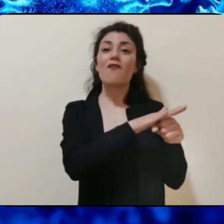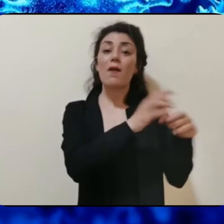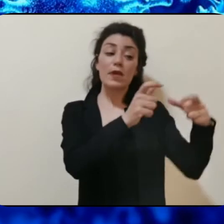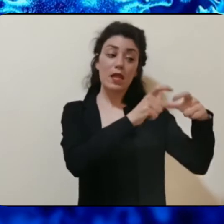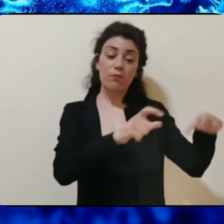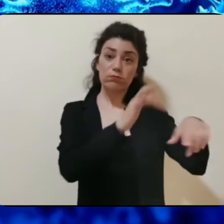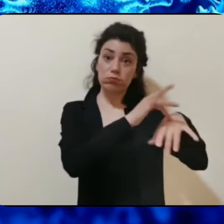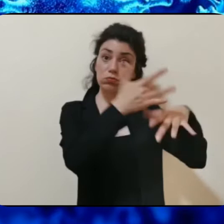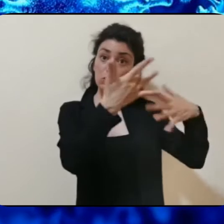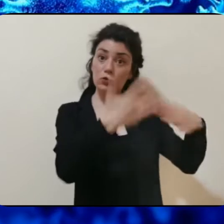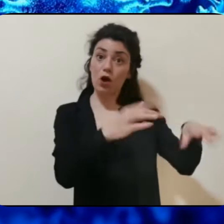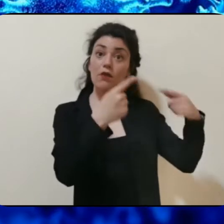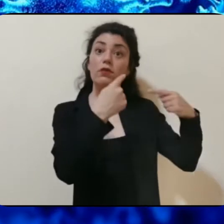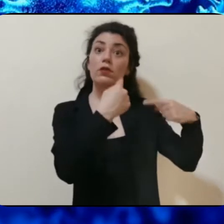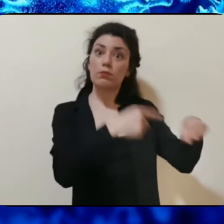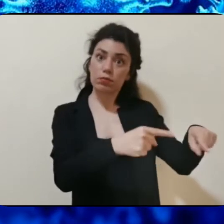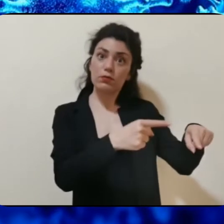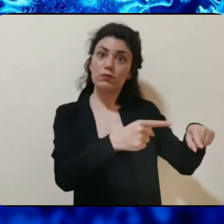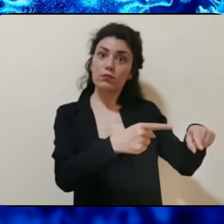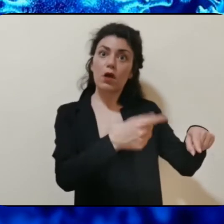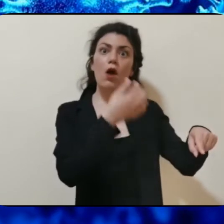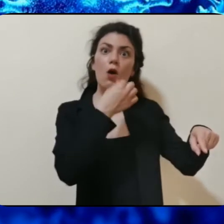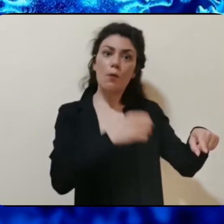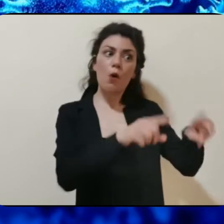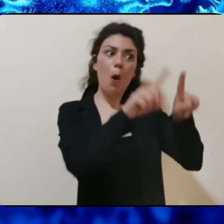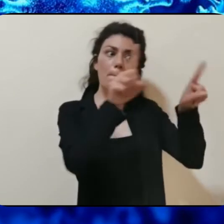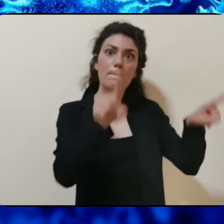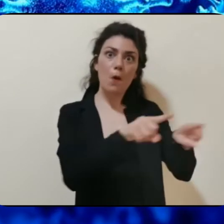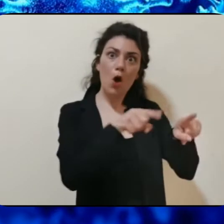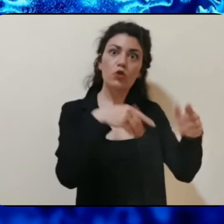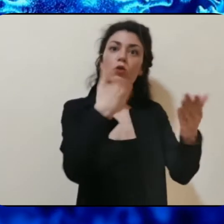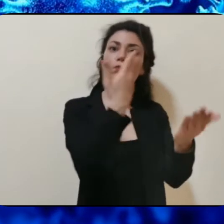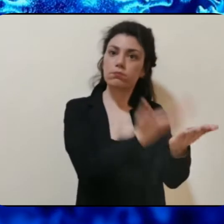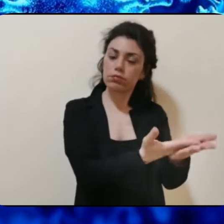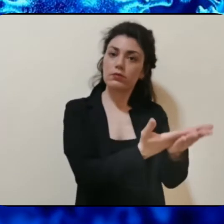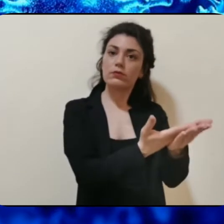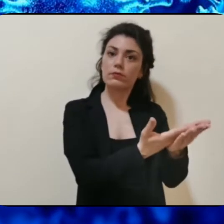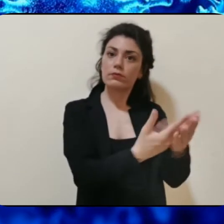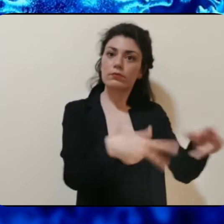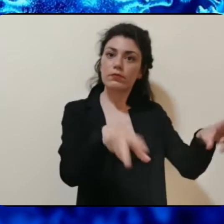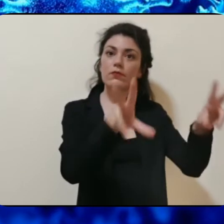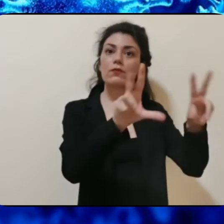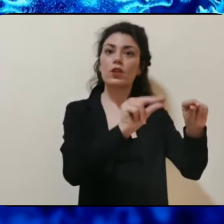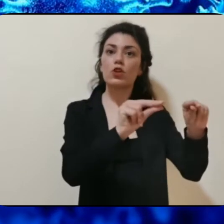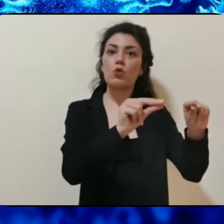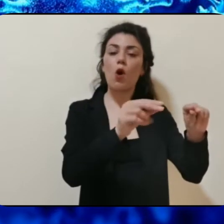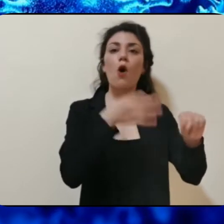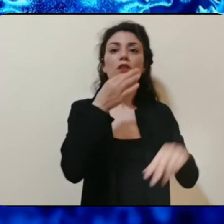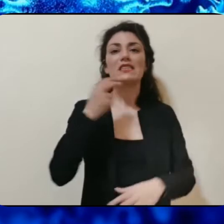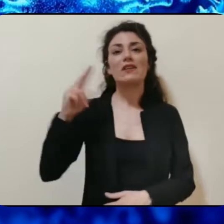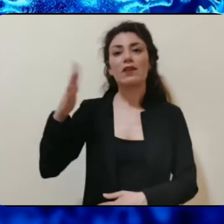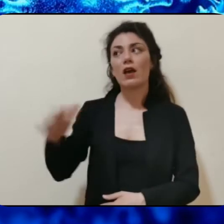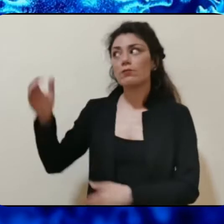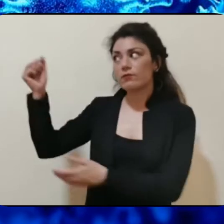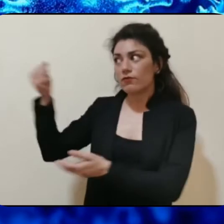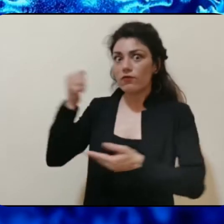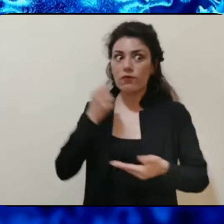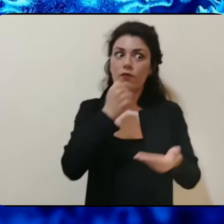già ricevuto la CARD, possono presentare l'istanza, quindi anche a valere su questo fondo della